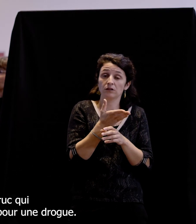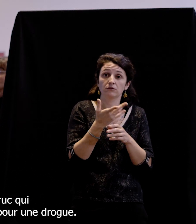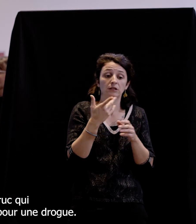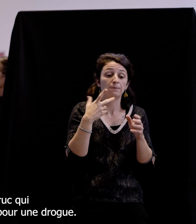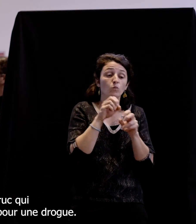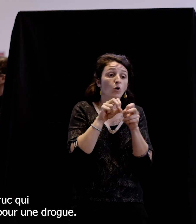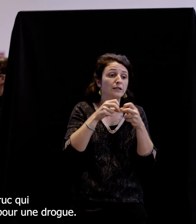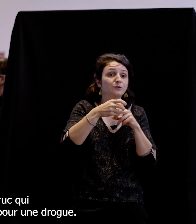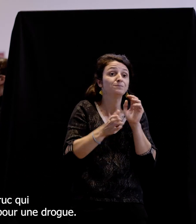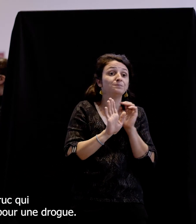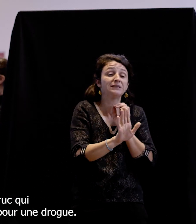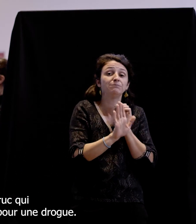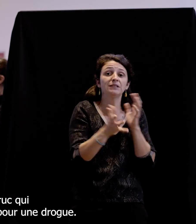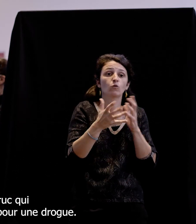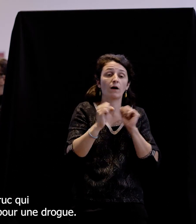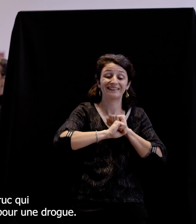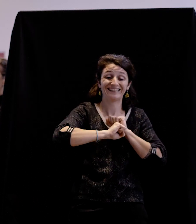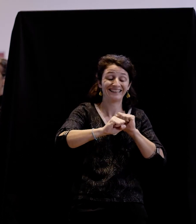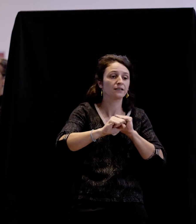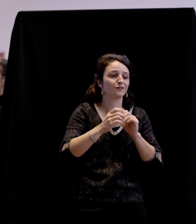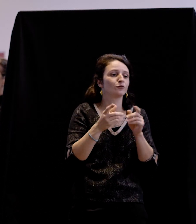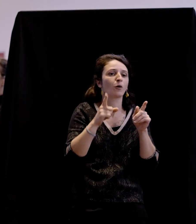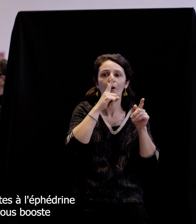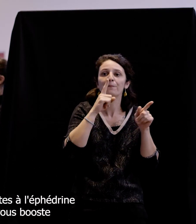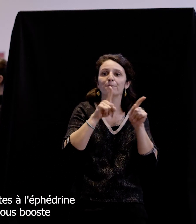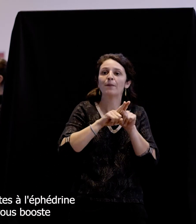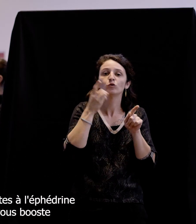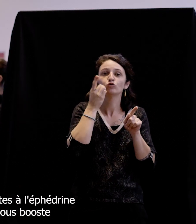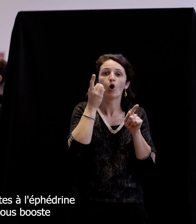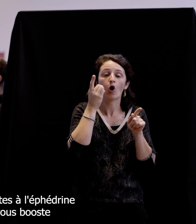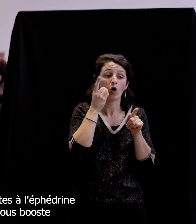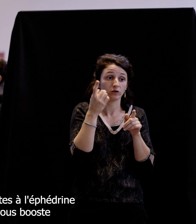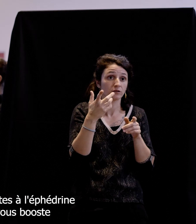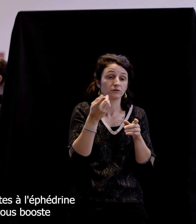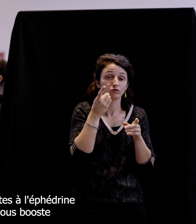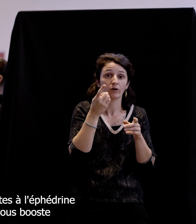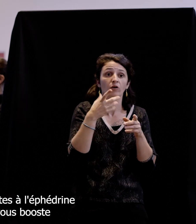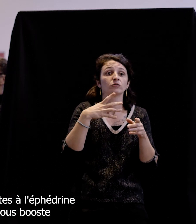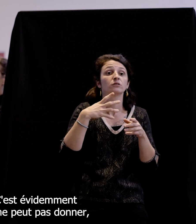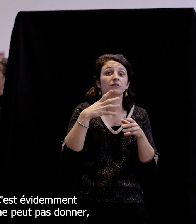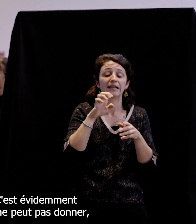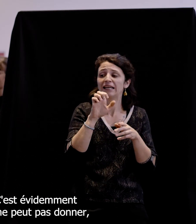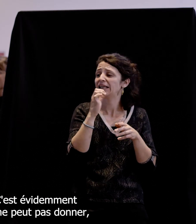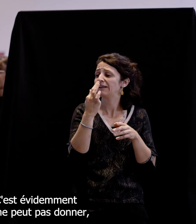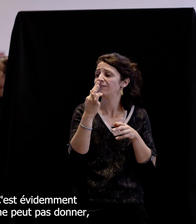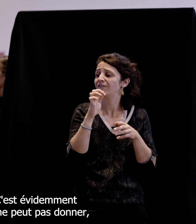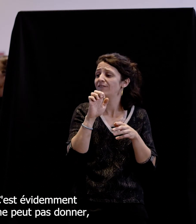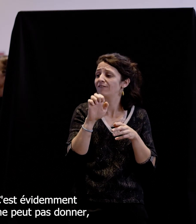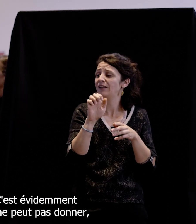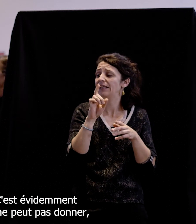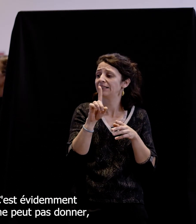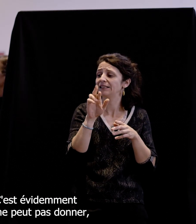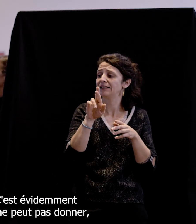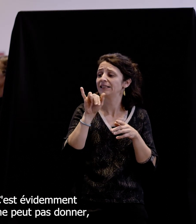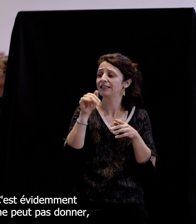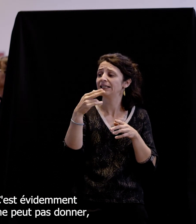sympathomimétique. C'est un truc qui speed. D'ailleurs, c'est connu pour une drogue. Hein, les gens sont addicts à l'éphédrine parce que ça vous booste le cœur, etc. C'est